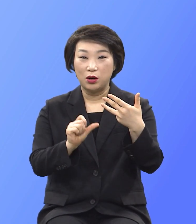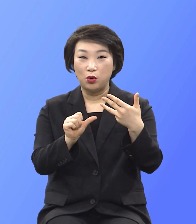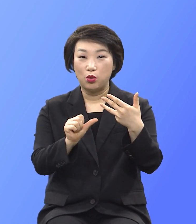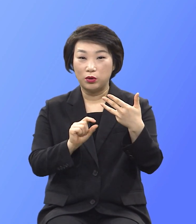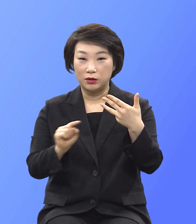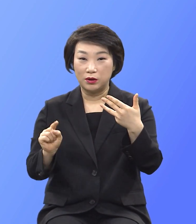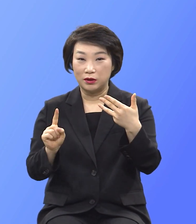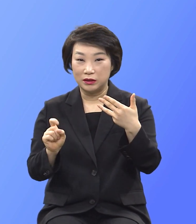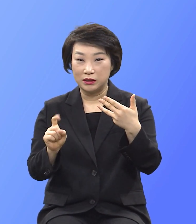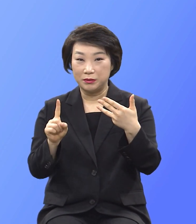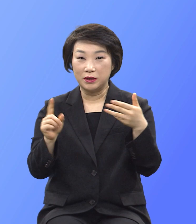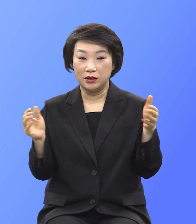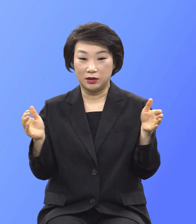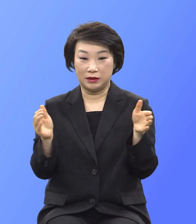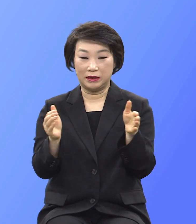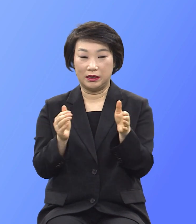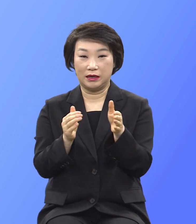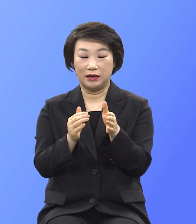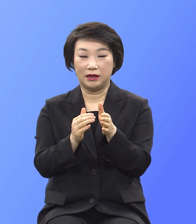5절에서